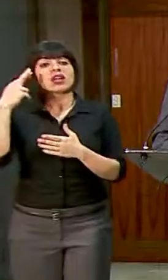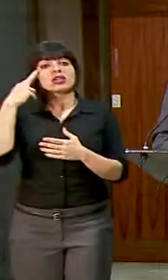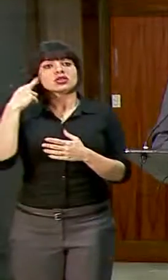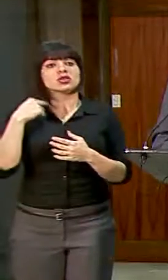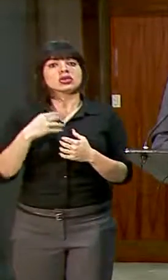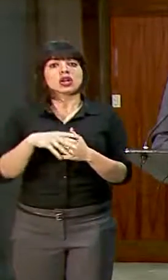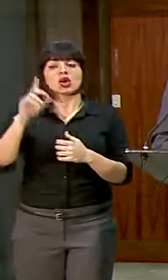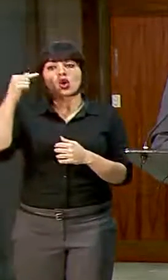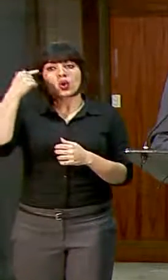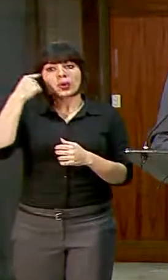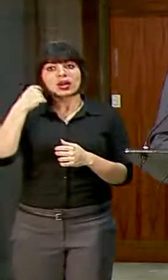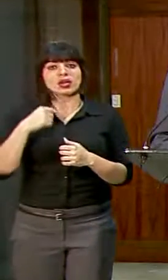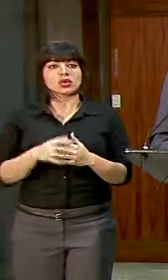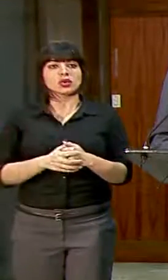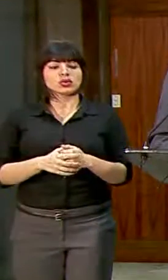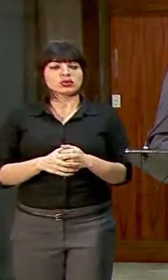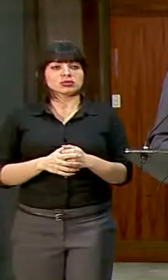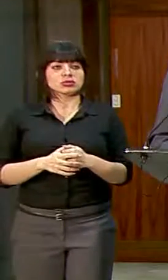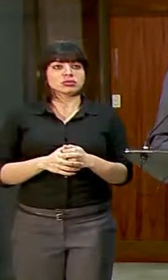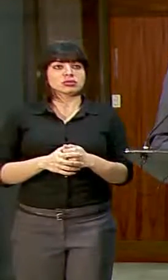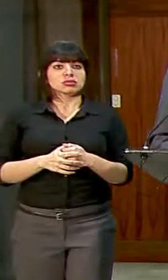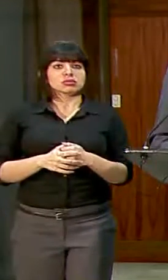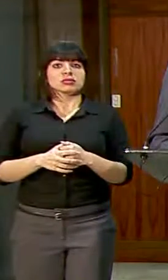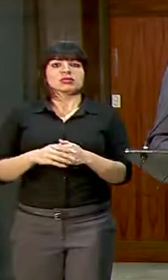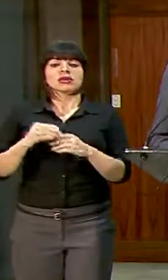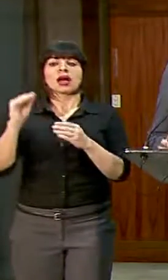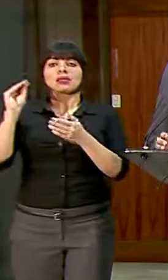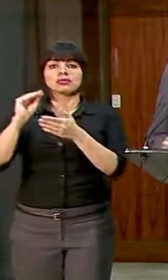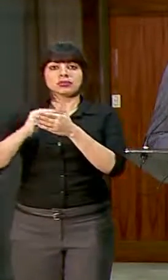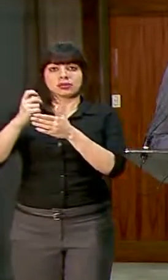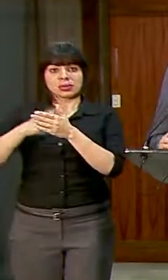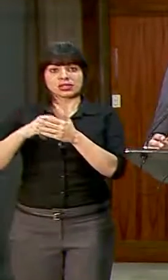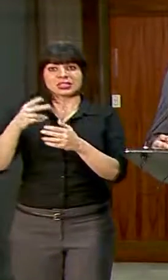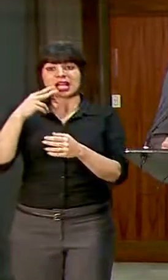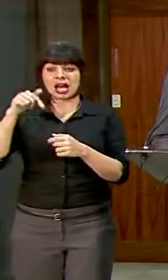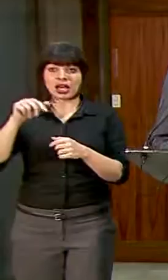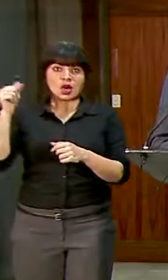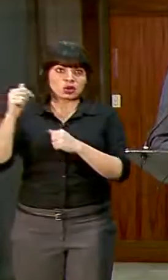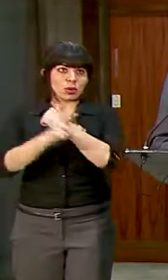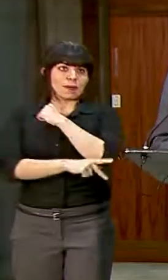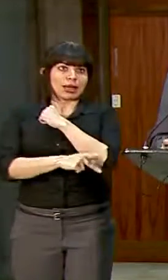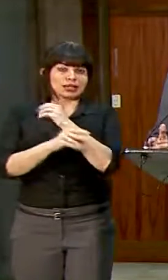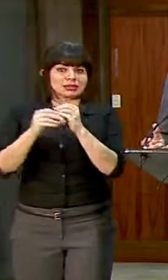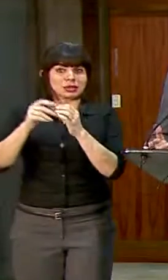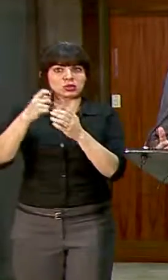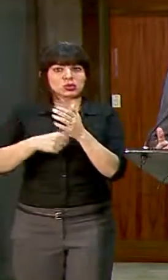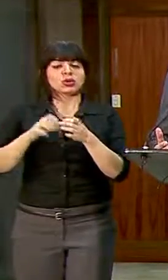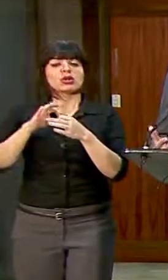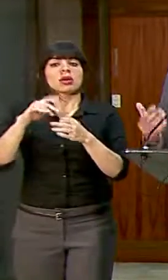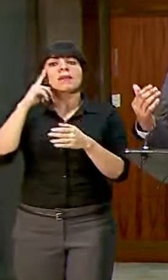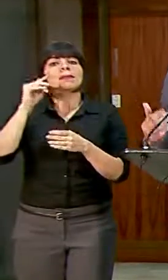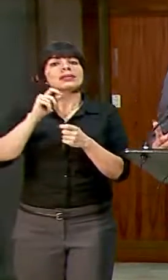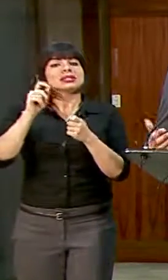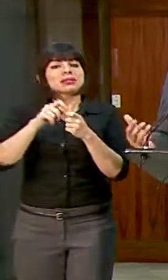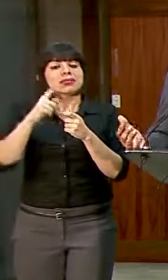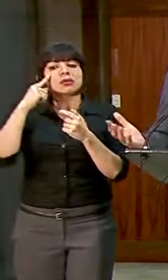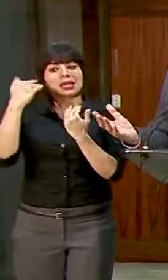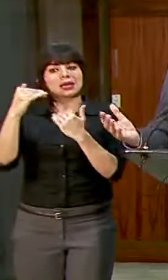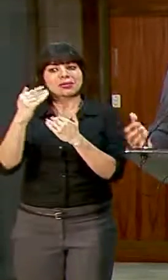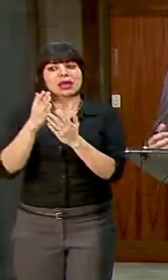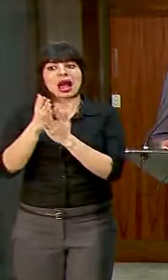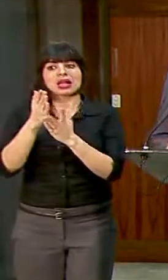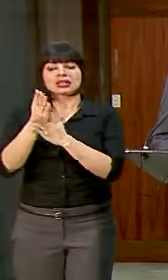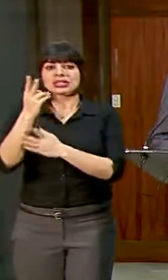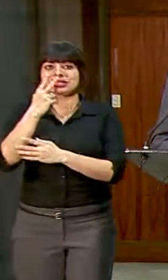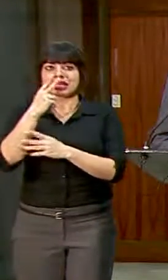cuales el gobierno ha tasado a los cigarrillos aquí y en otros países más fuertemente tiene que ver precisamente con limitar el acceso